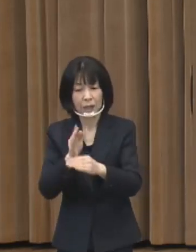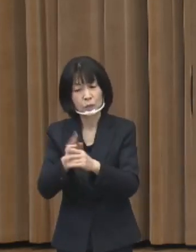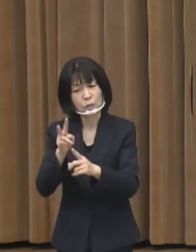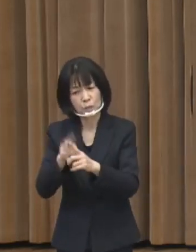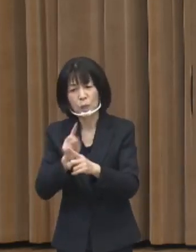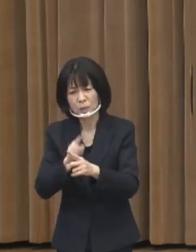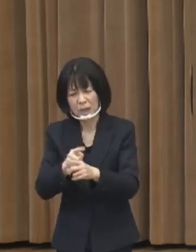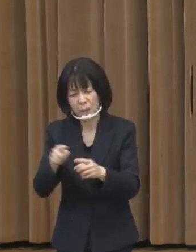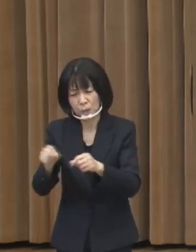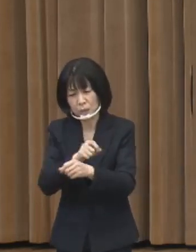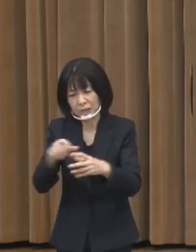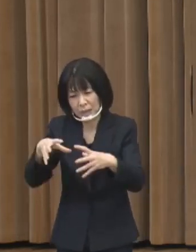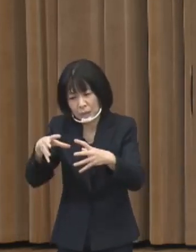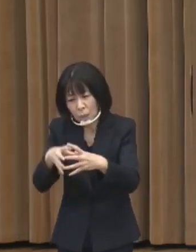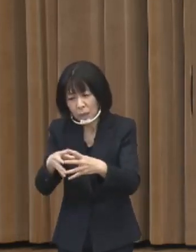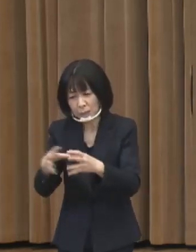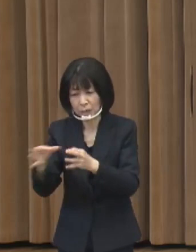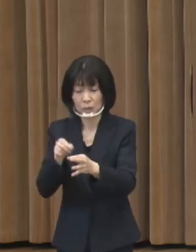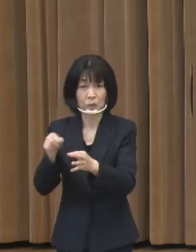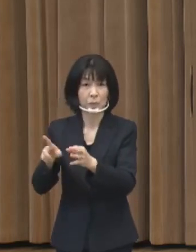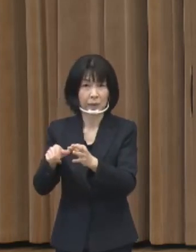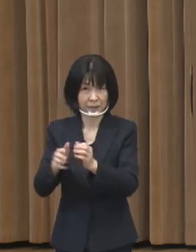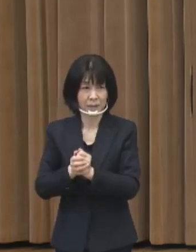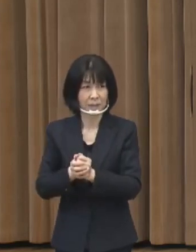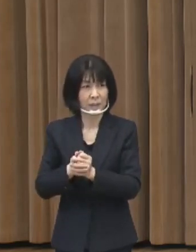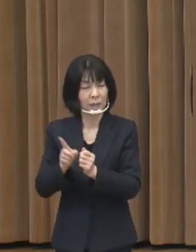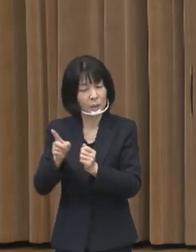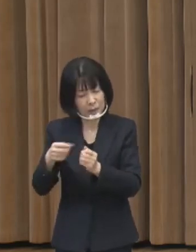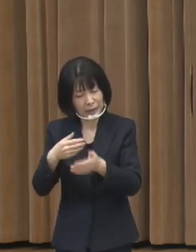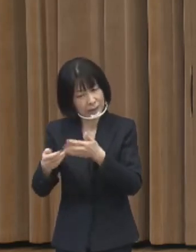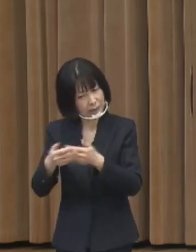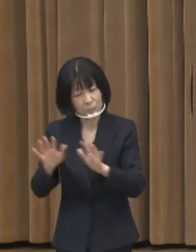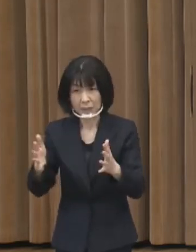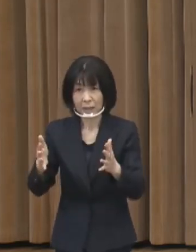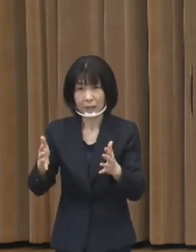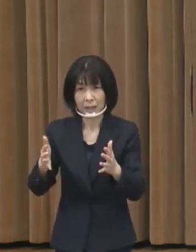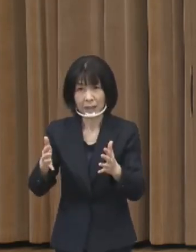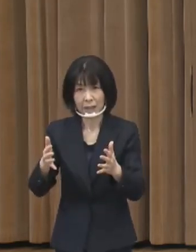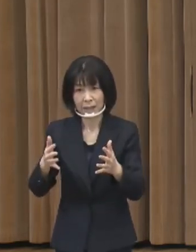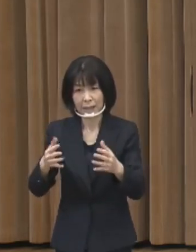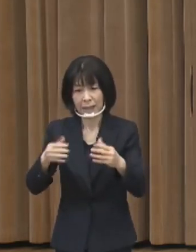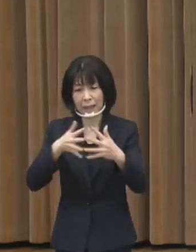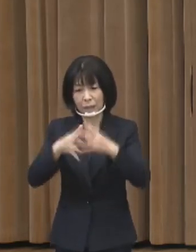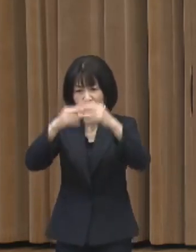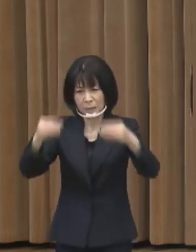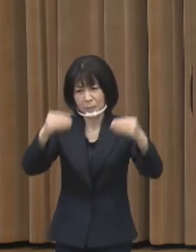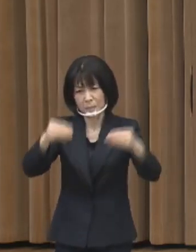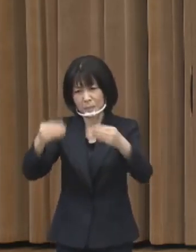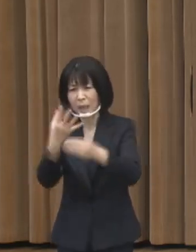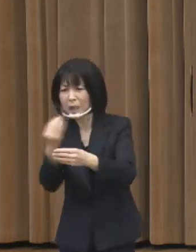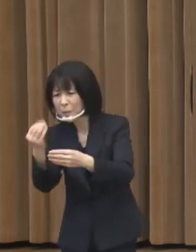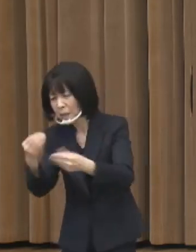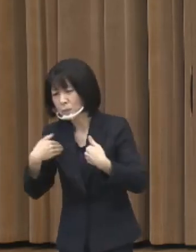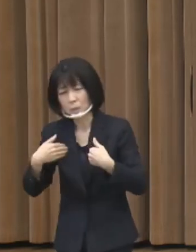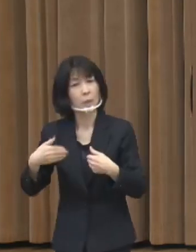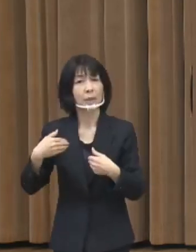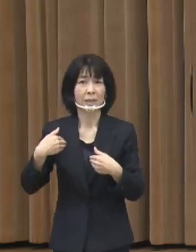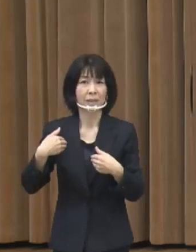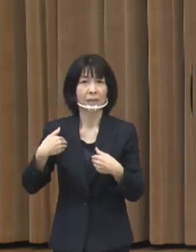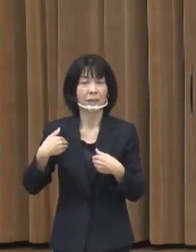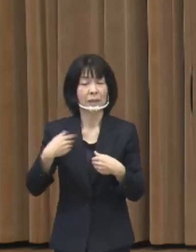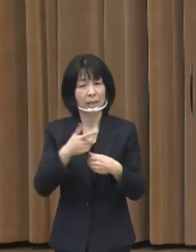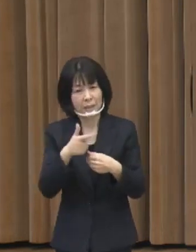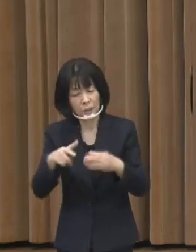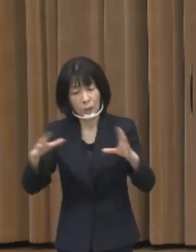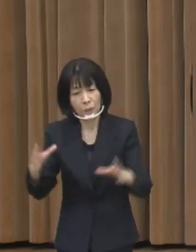特に小規模の飲食店だと、なかなかそういった経験もないので、何枚アクリル板を買えばいいか分からない、そういったことも含めて、